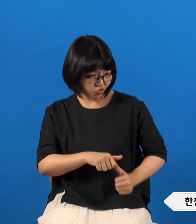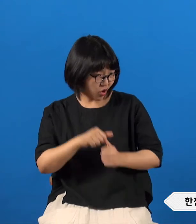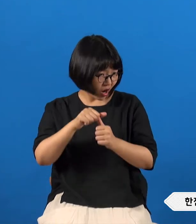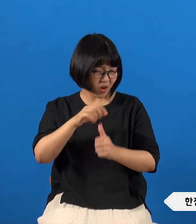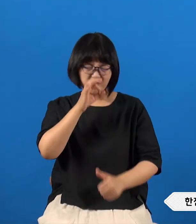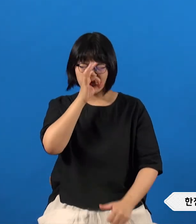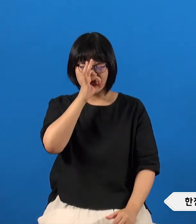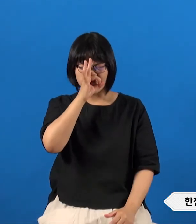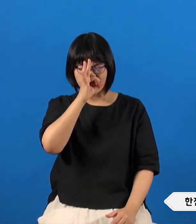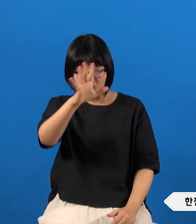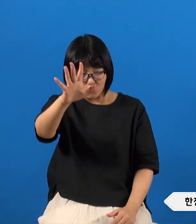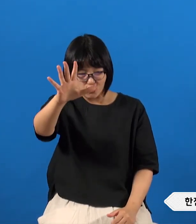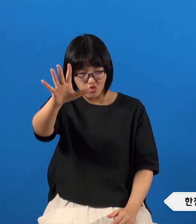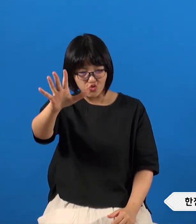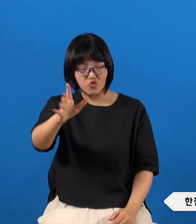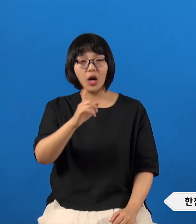가능성은